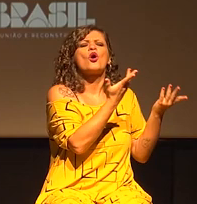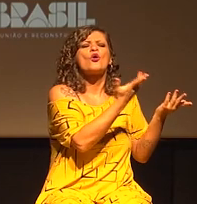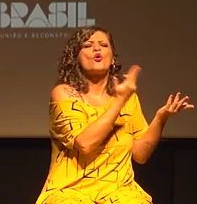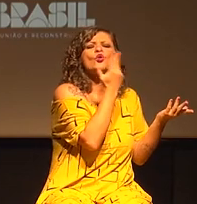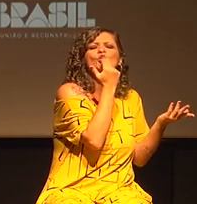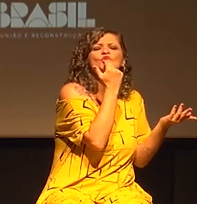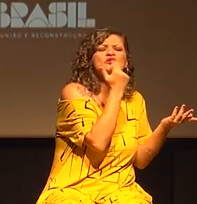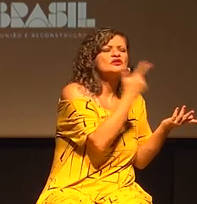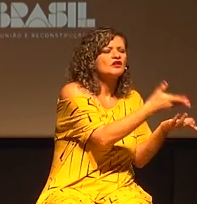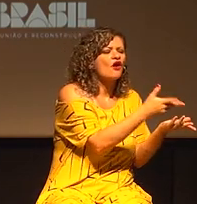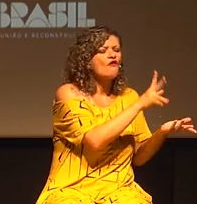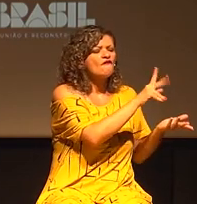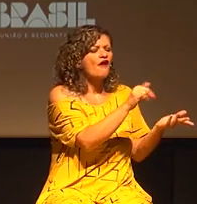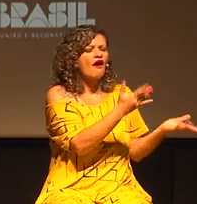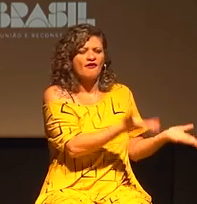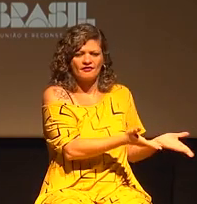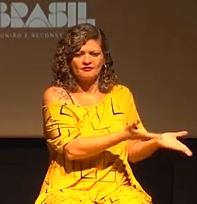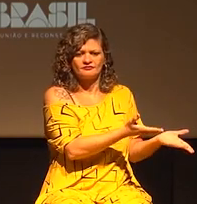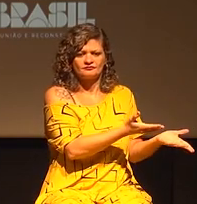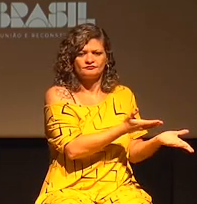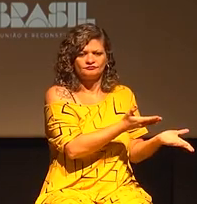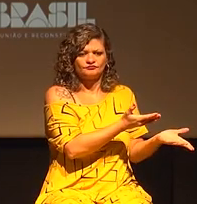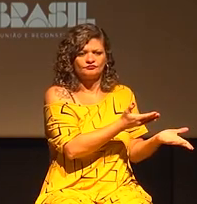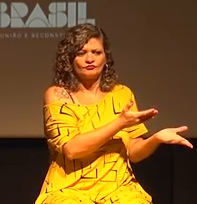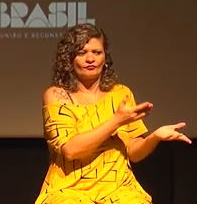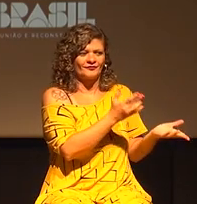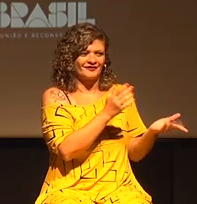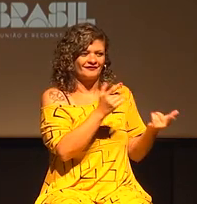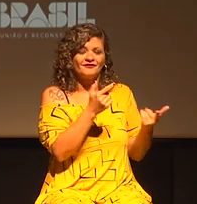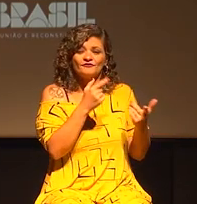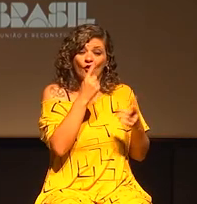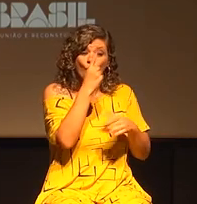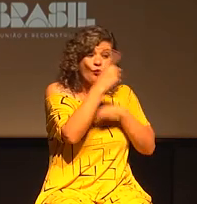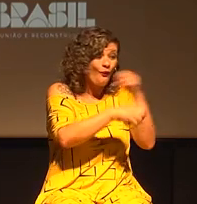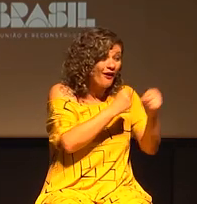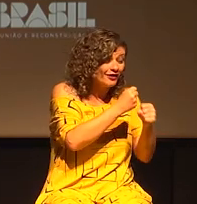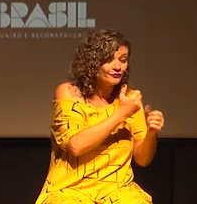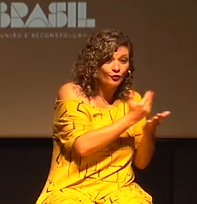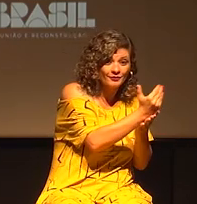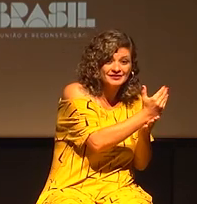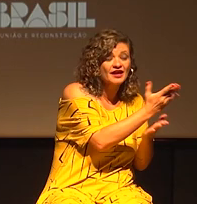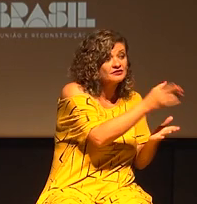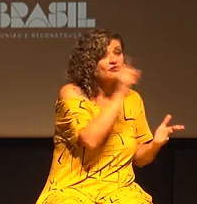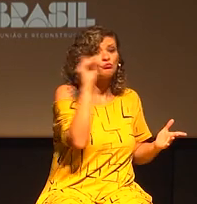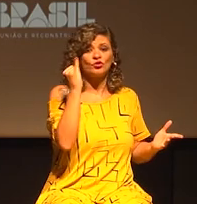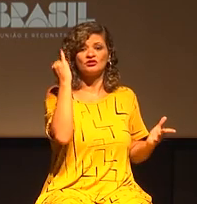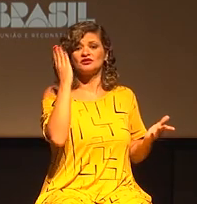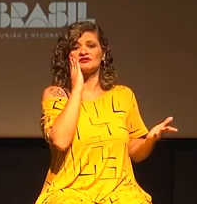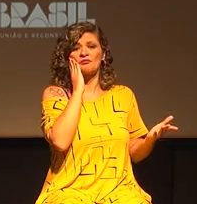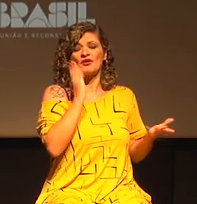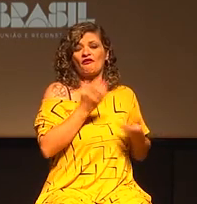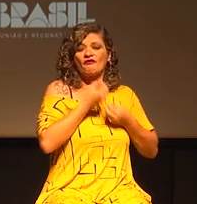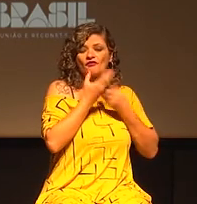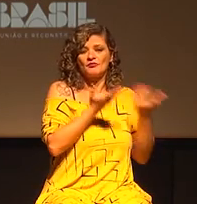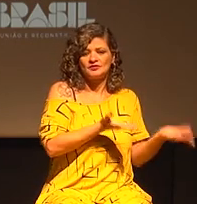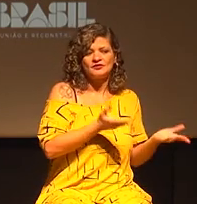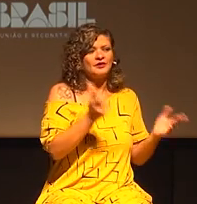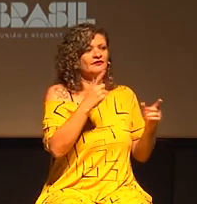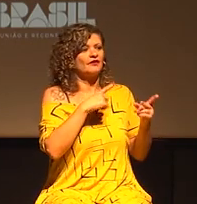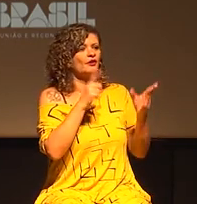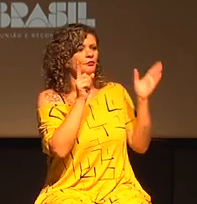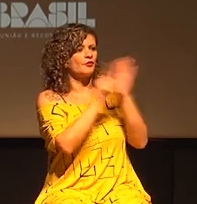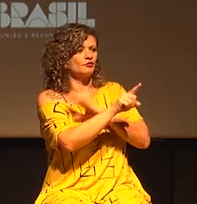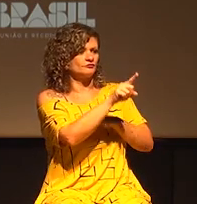que isso vai intervir se a gente ter isso um ano é um ano para começar Então isso é muito importante né mas a gente tem outra pergunta